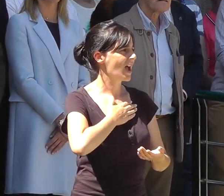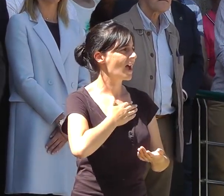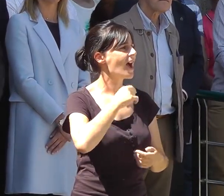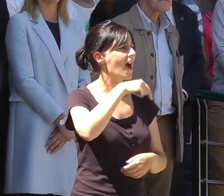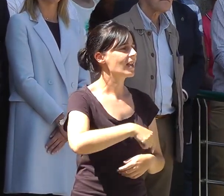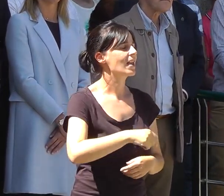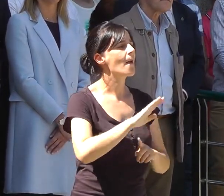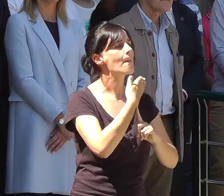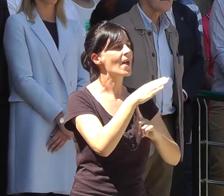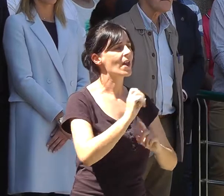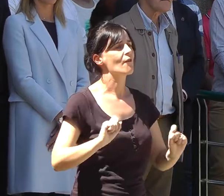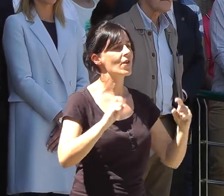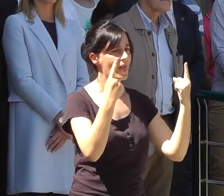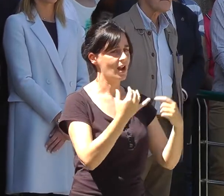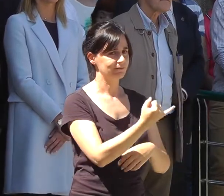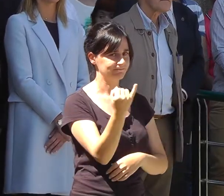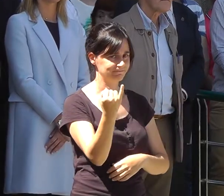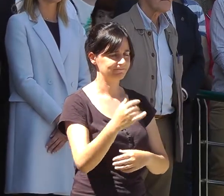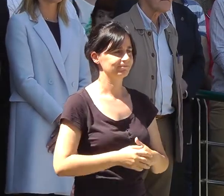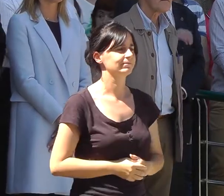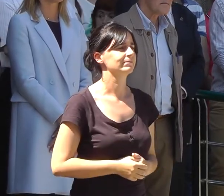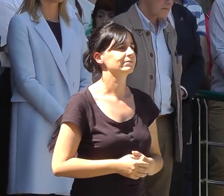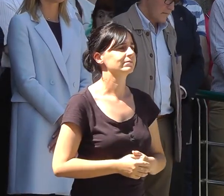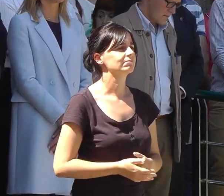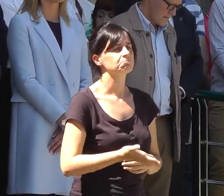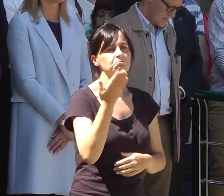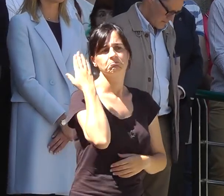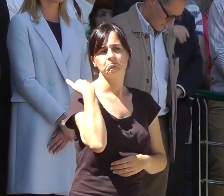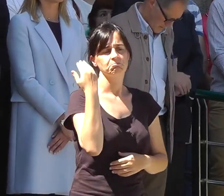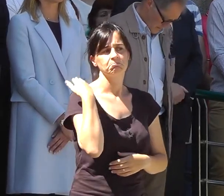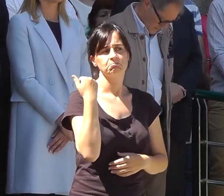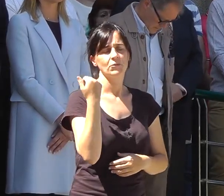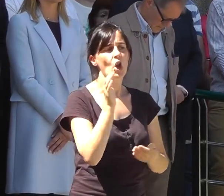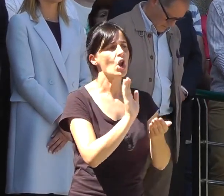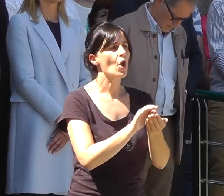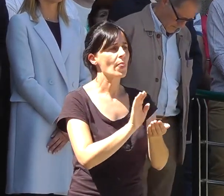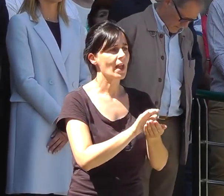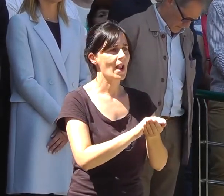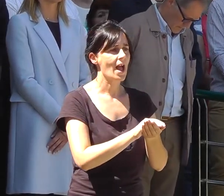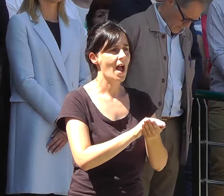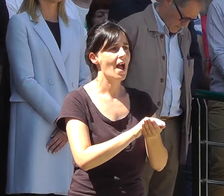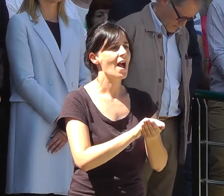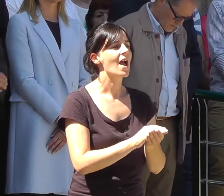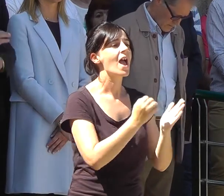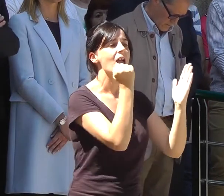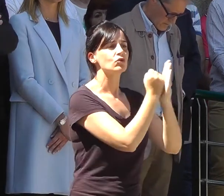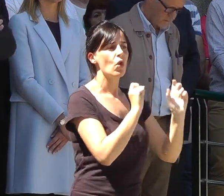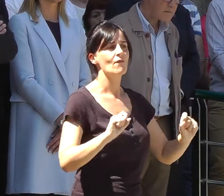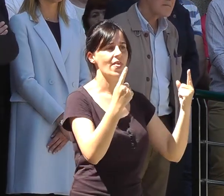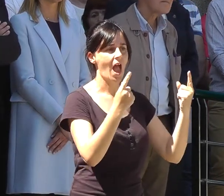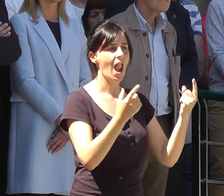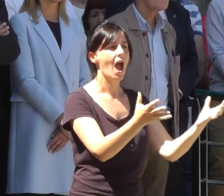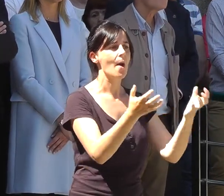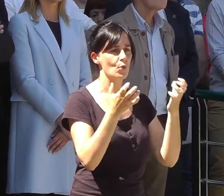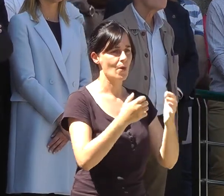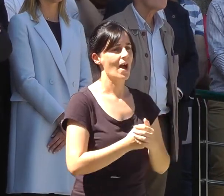bandeira oficial. Hai uns anos, Redondela conseguiu aprobar o seu escudo oficial, con